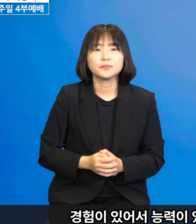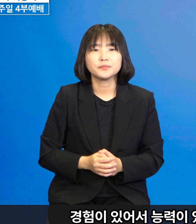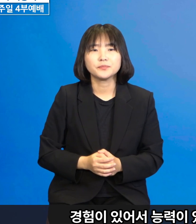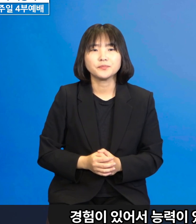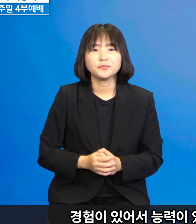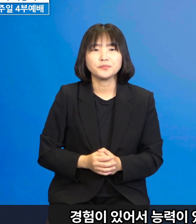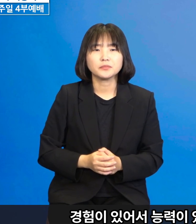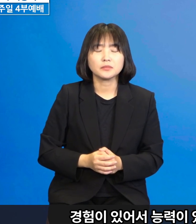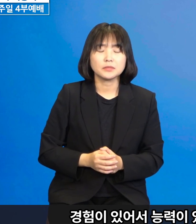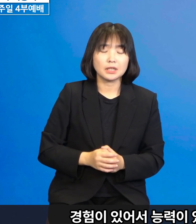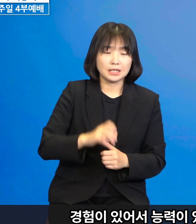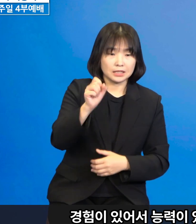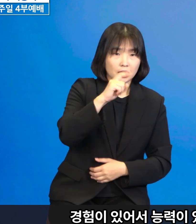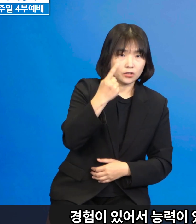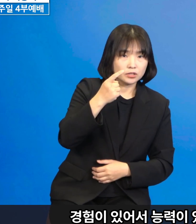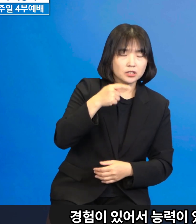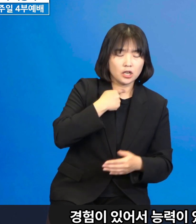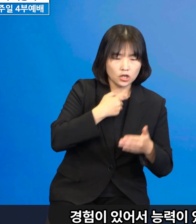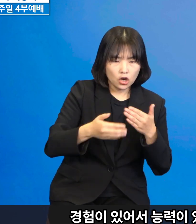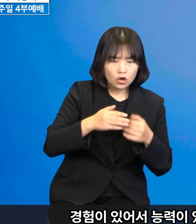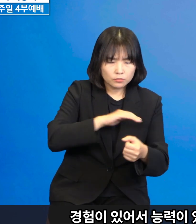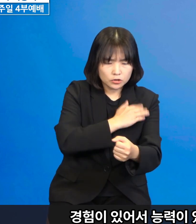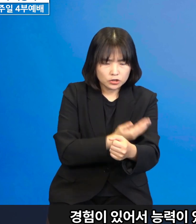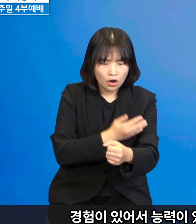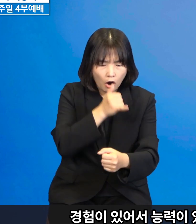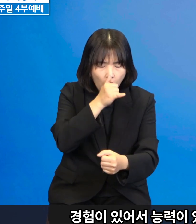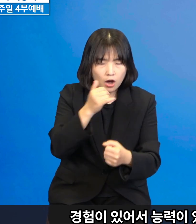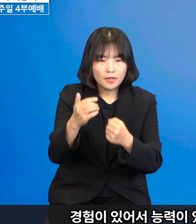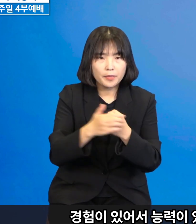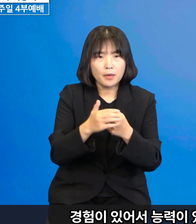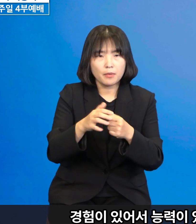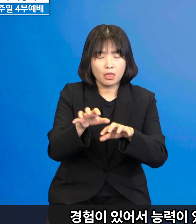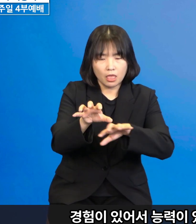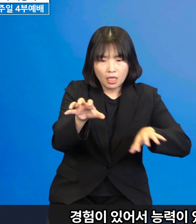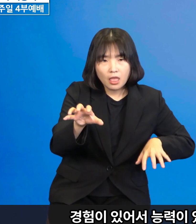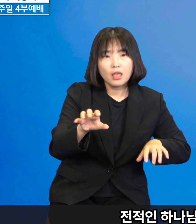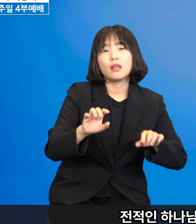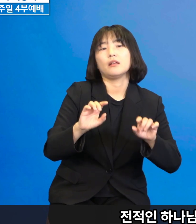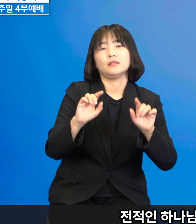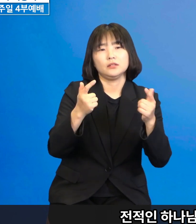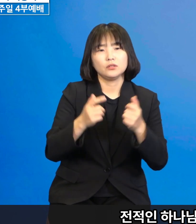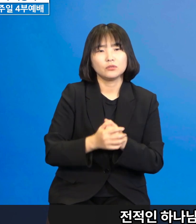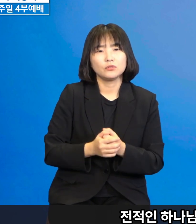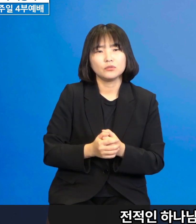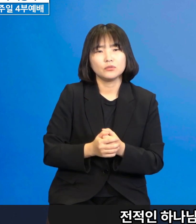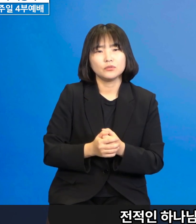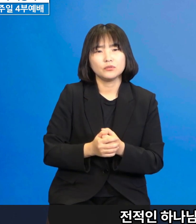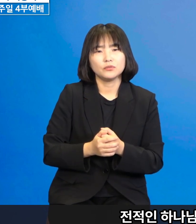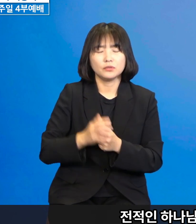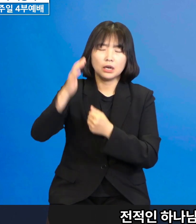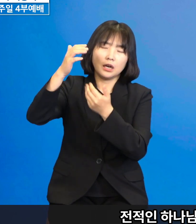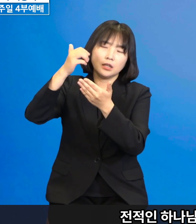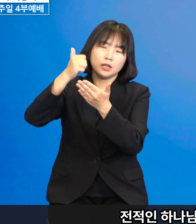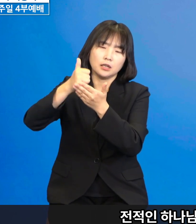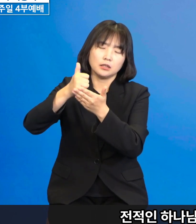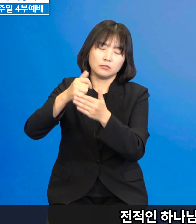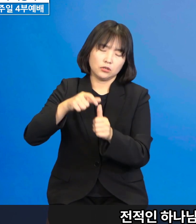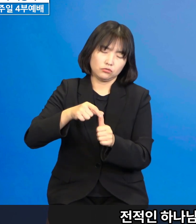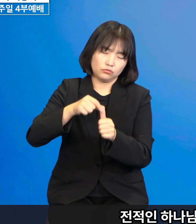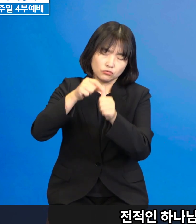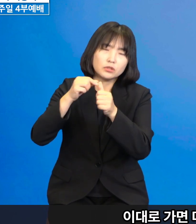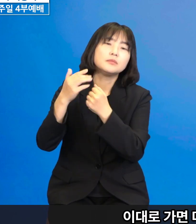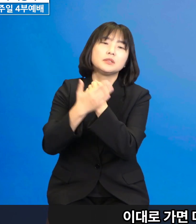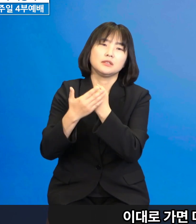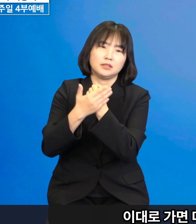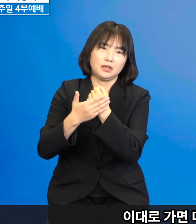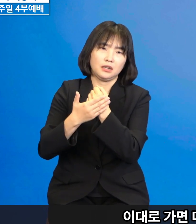있어서 경험이 있어서 능력이 있어서 이게 빠져나온 게 아니고요, 전적인 하나님의 구원하심입니다.